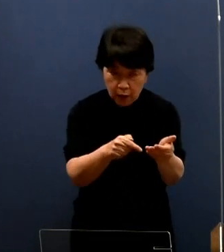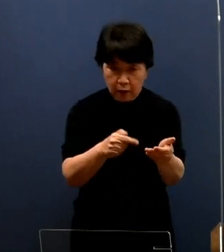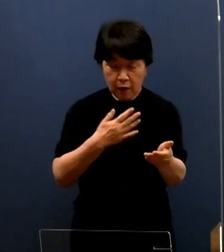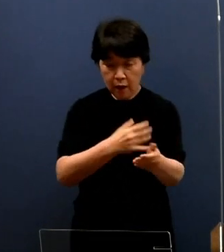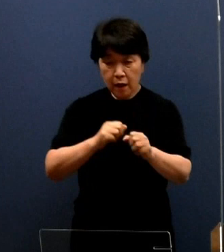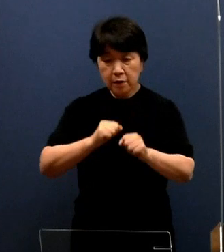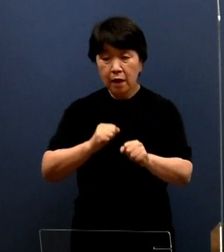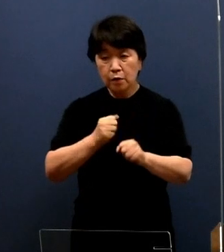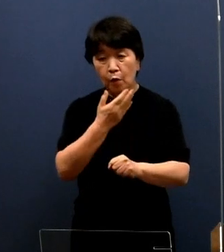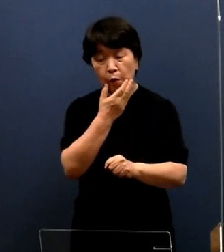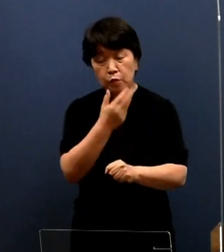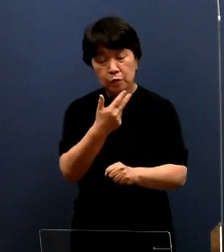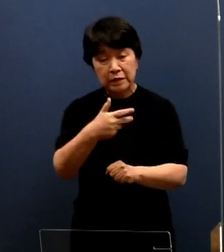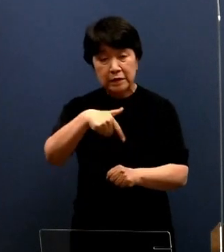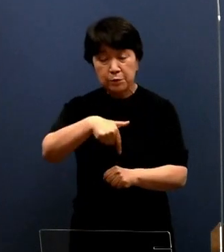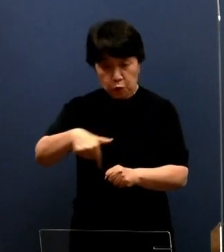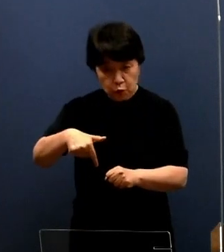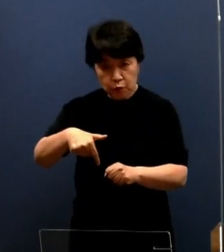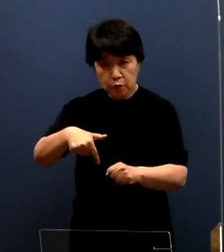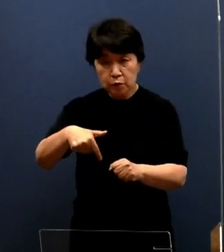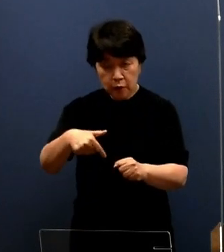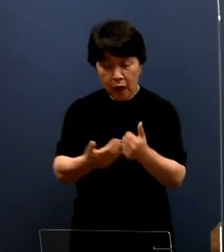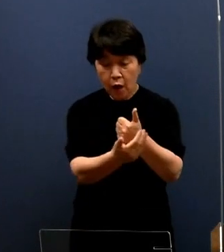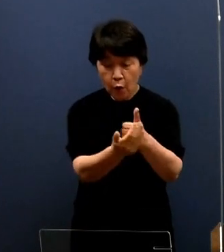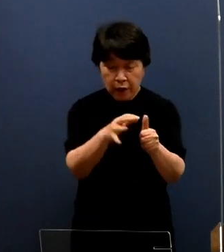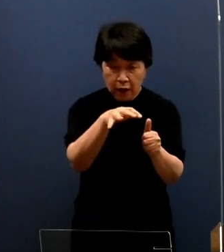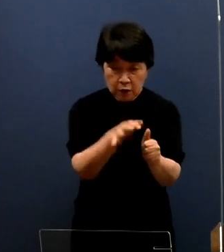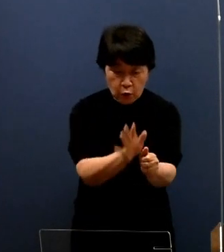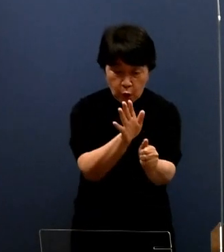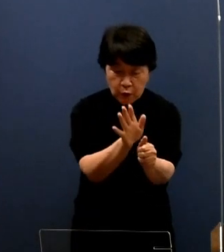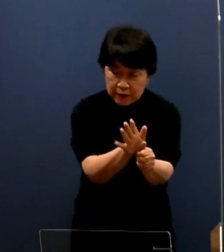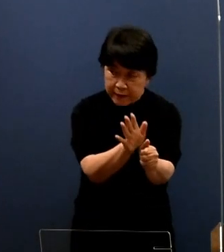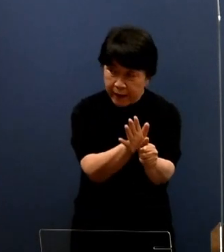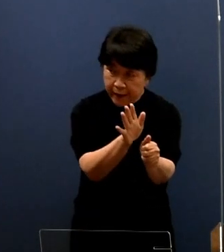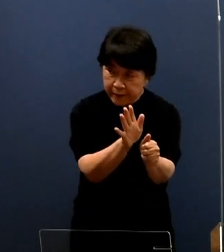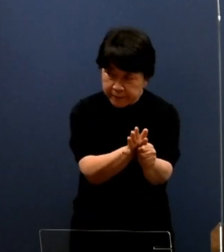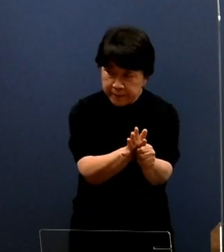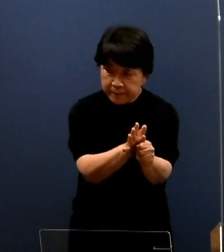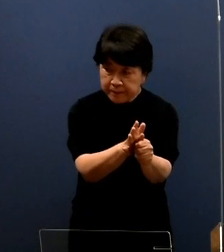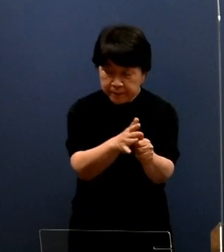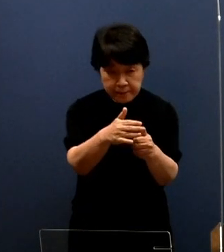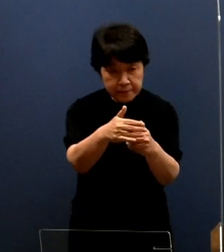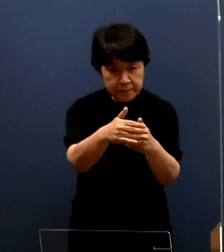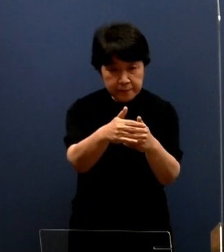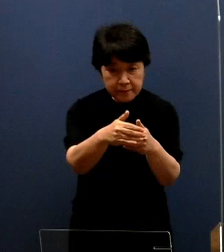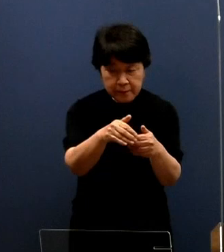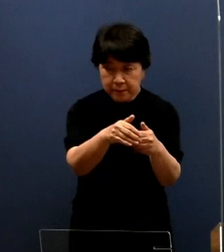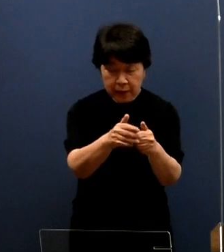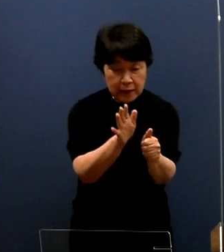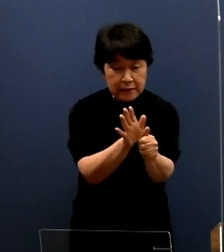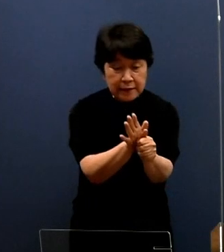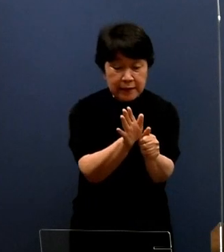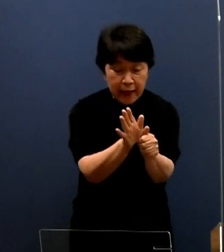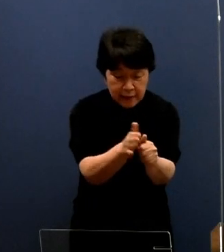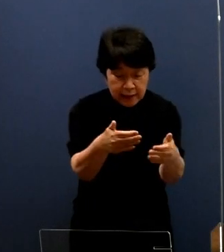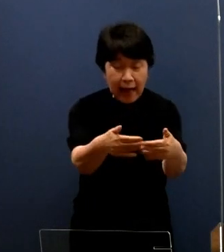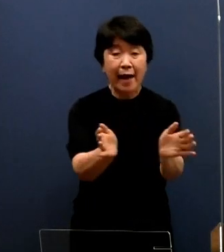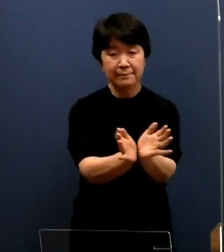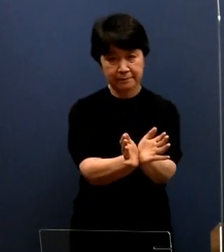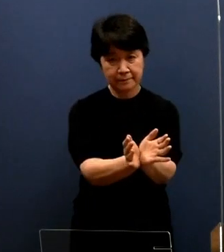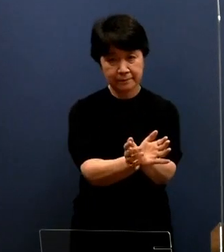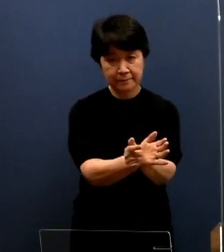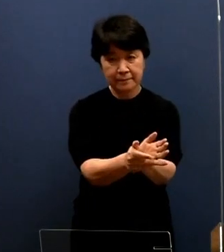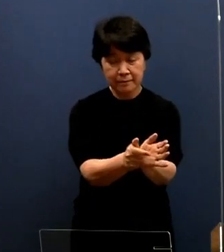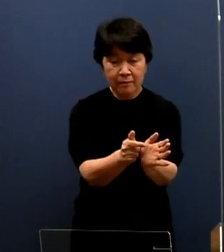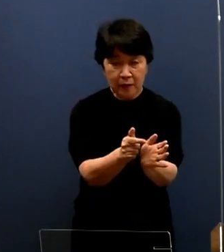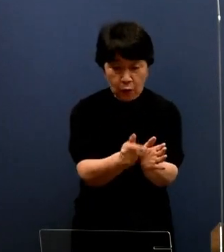で、この保健所業務支援班と。支援室だったかな、組織名、支援班ですね、支